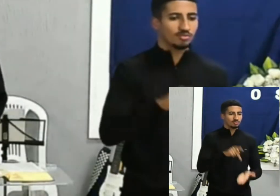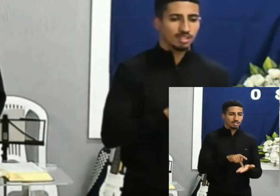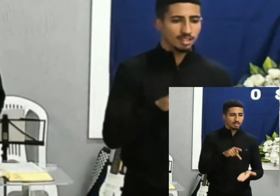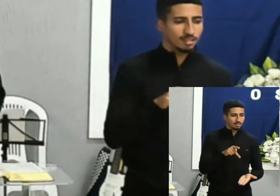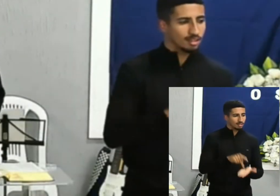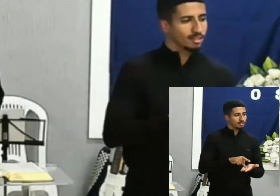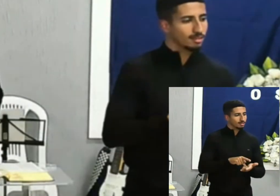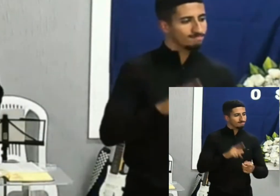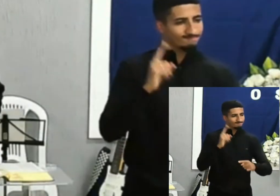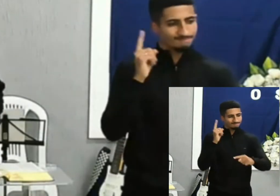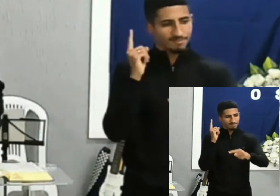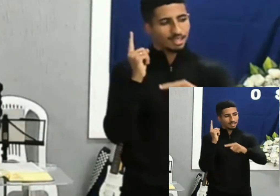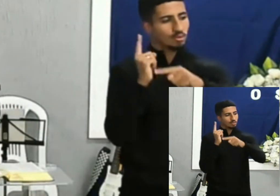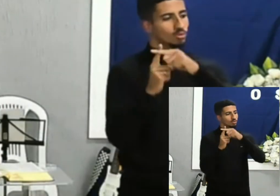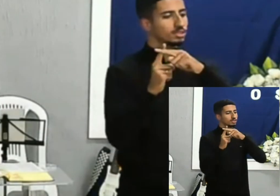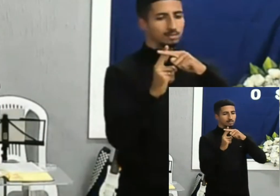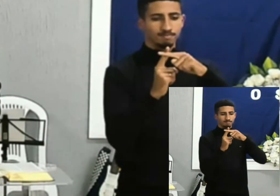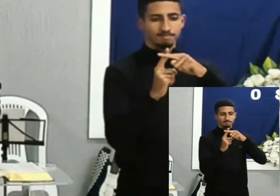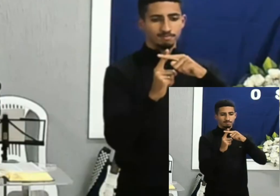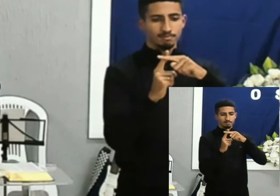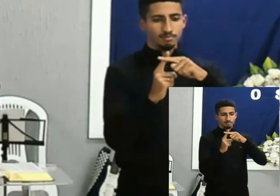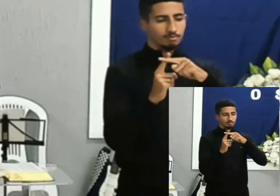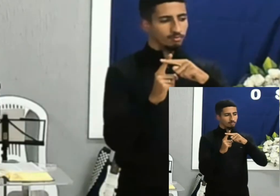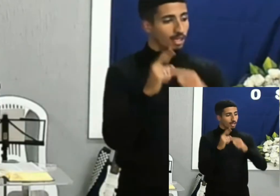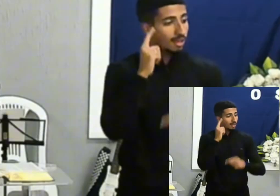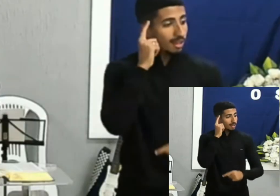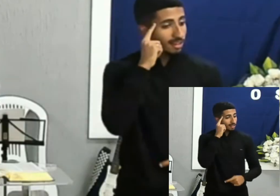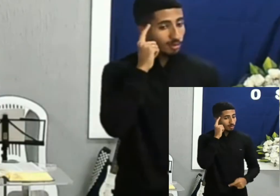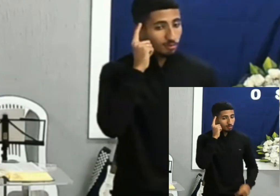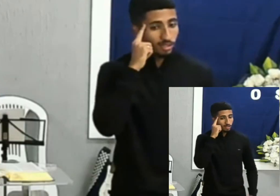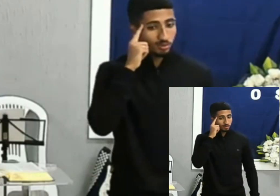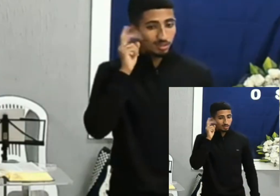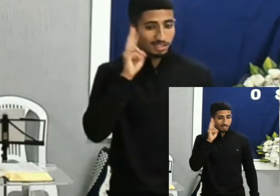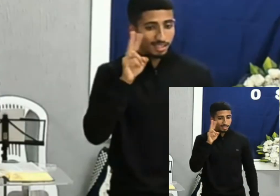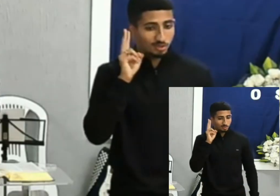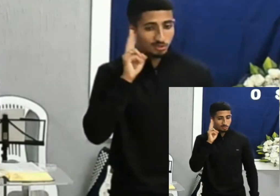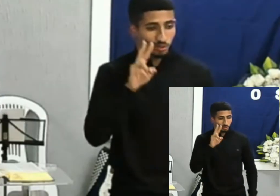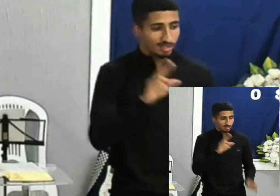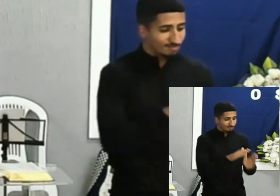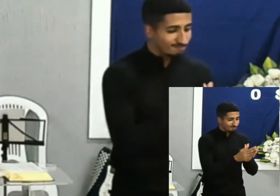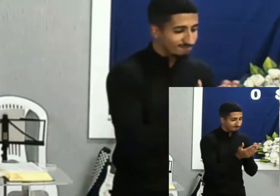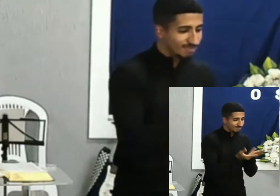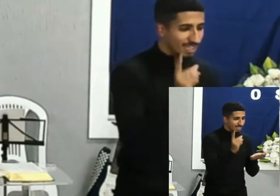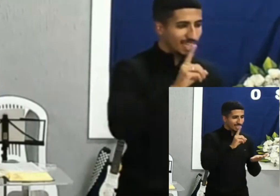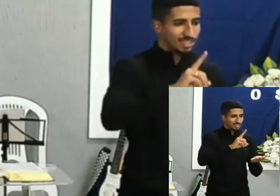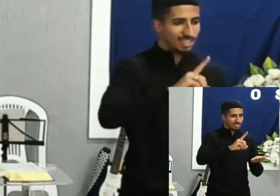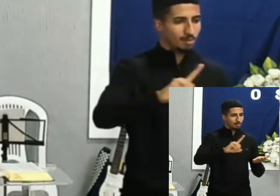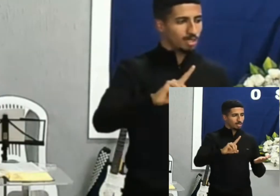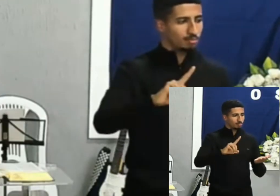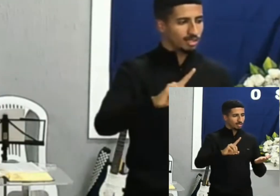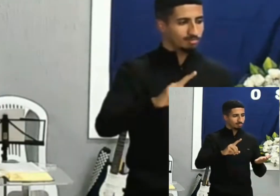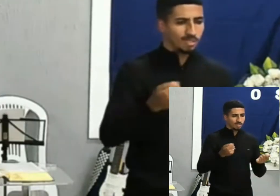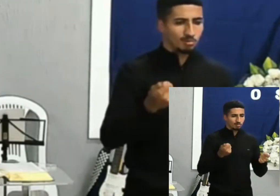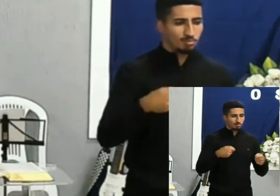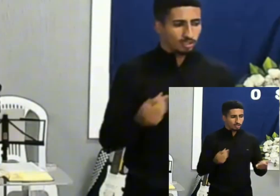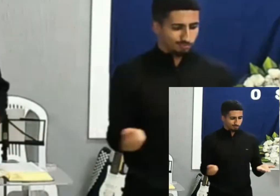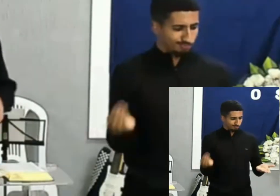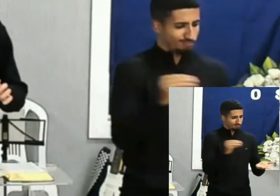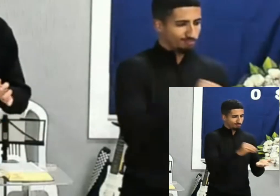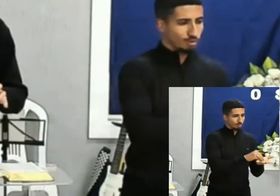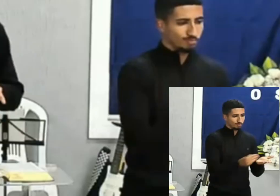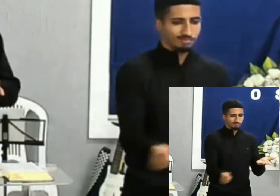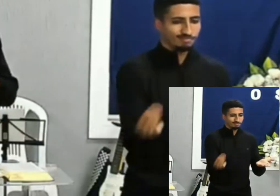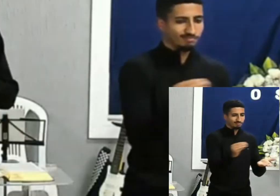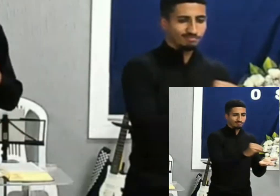cruz. Lembrando que a mensagem da cruz não aceita melhoria ou retoque. Nós não temos autorização para